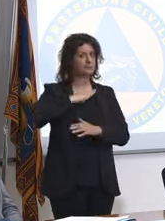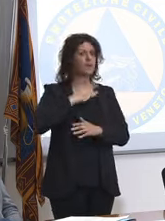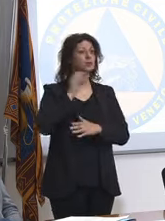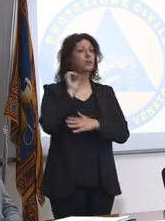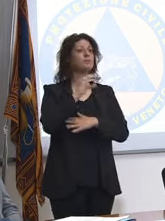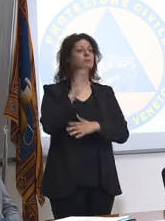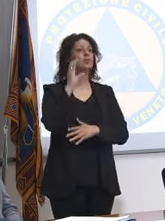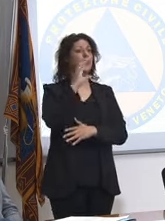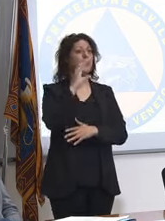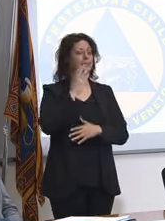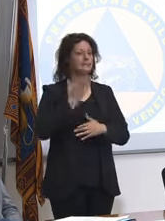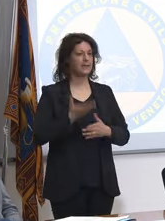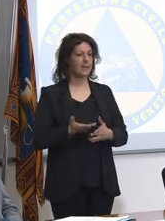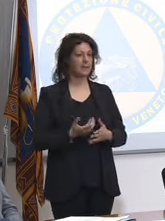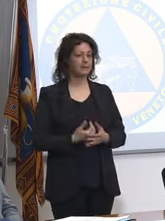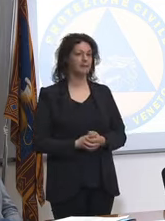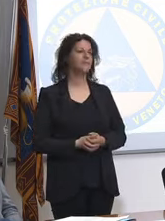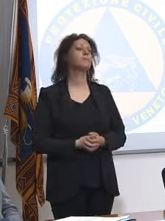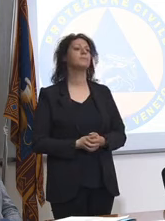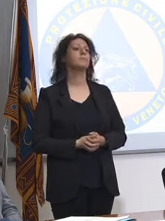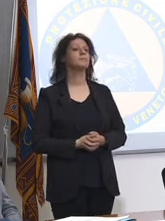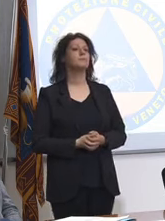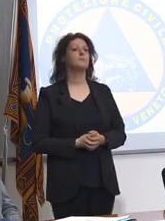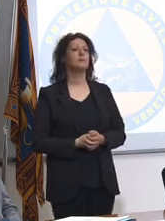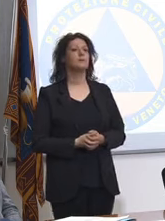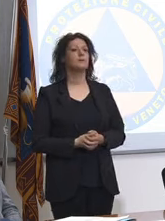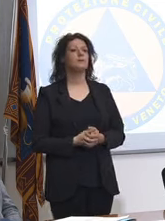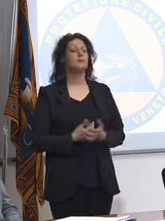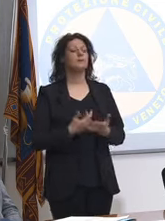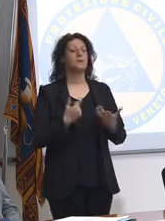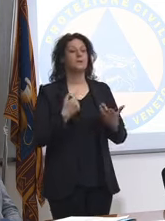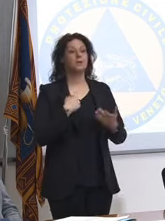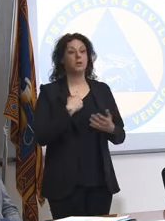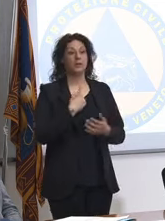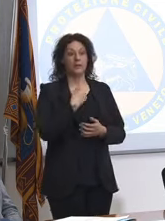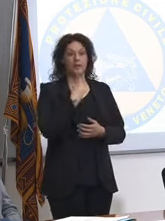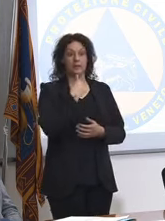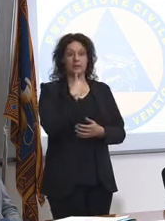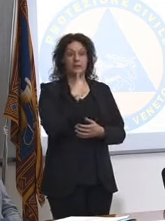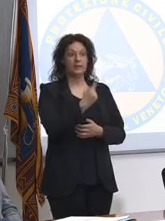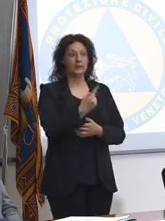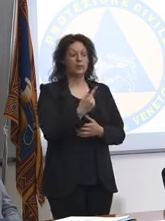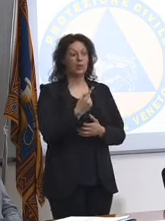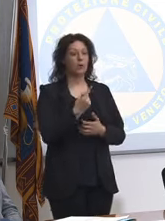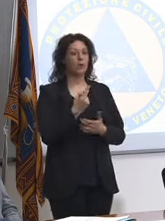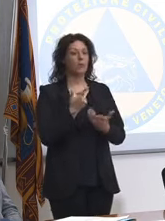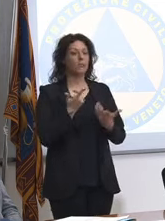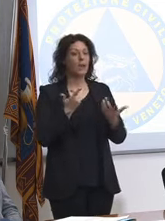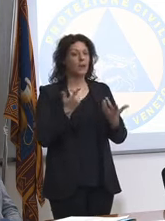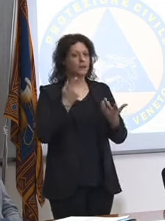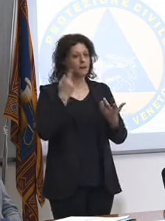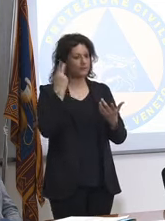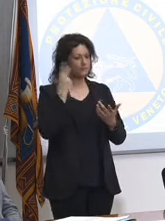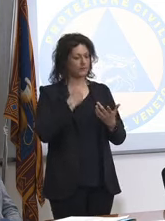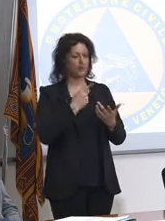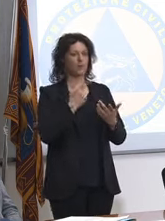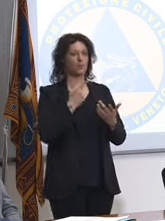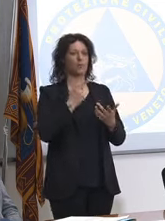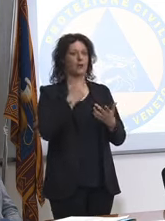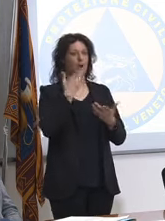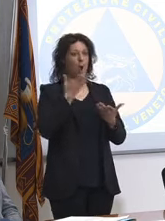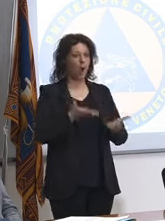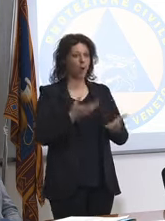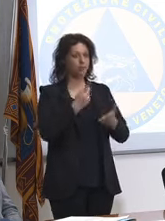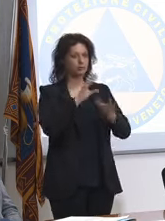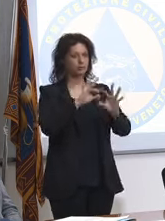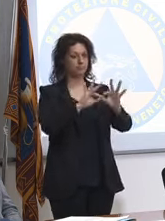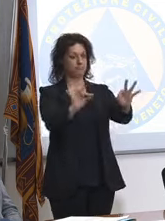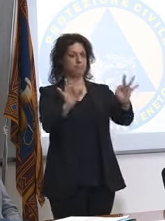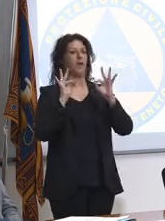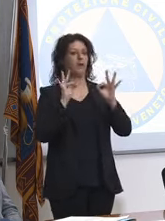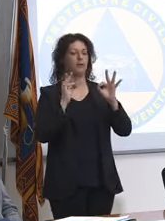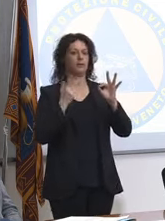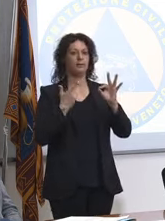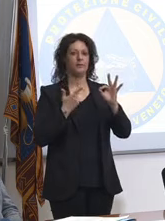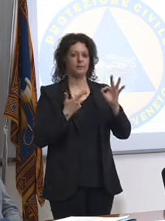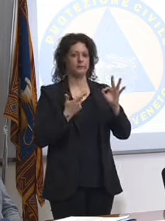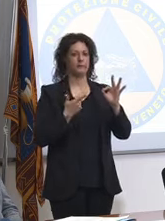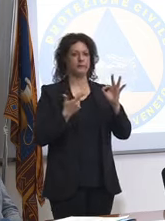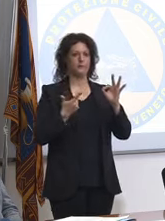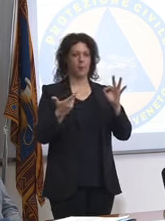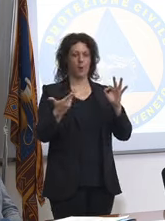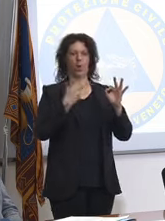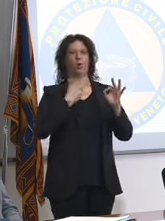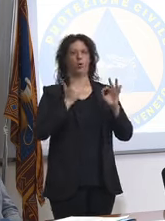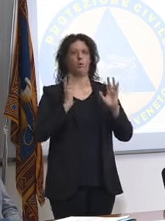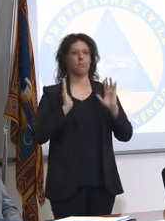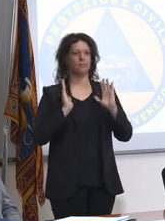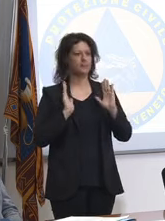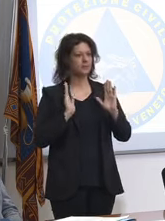Adesso dico queste cose, insomma, anche sull'onda dell'emozione di questa, di questo attacco che mi sembra assolutamente gratuito,